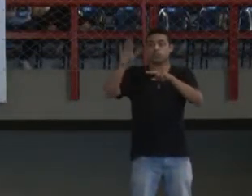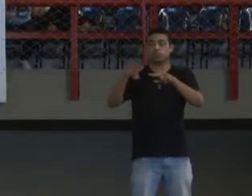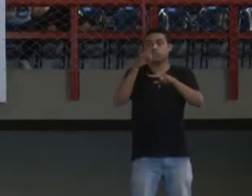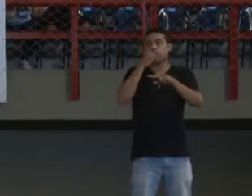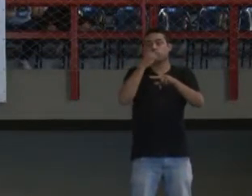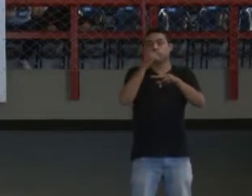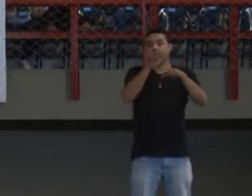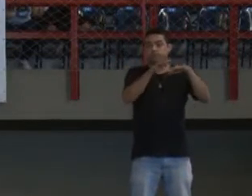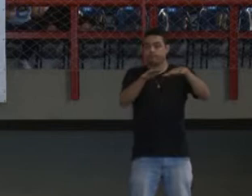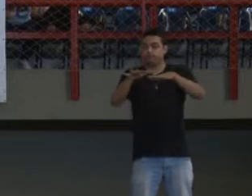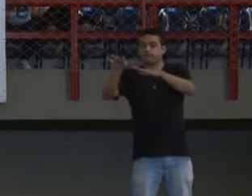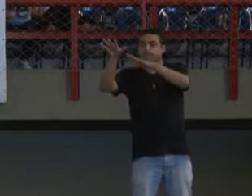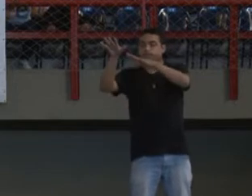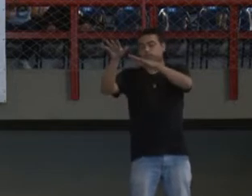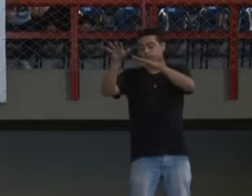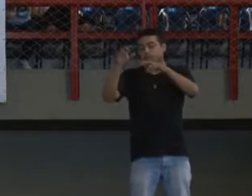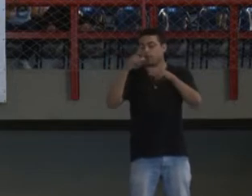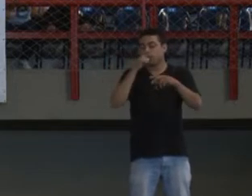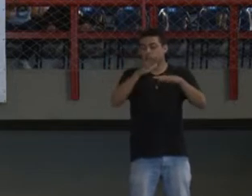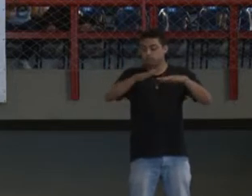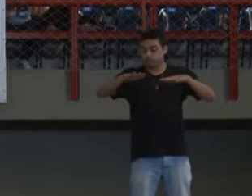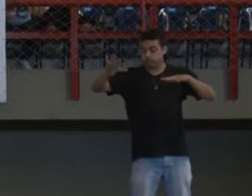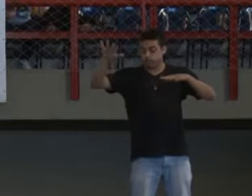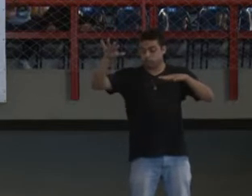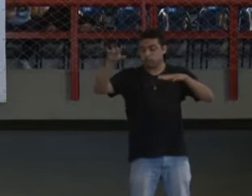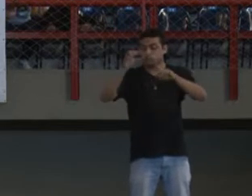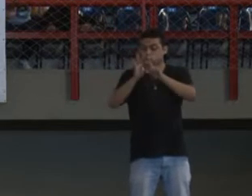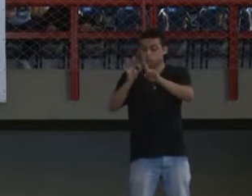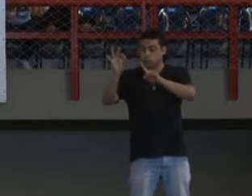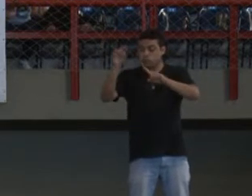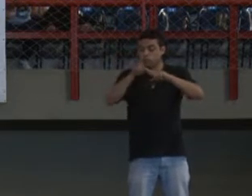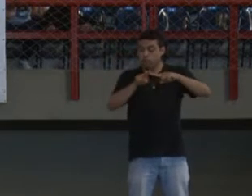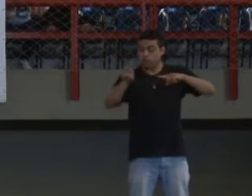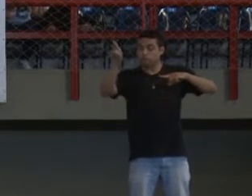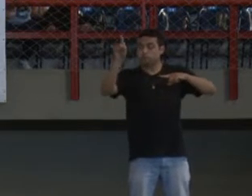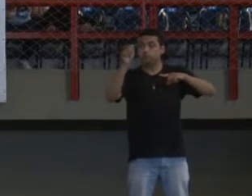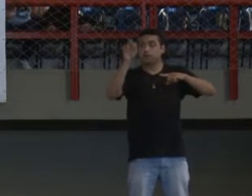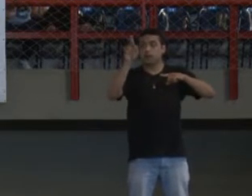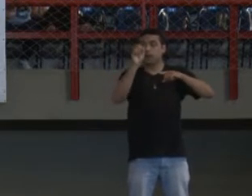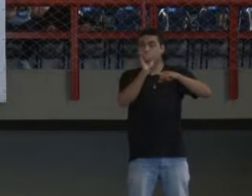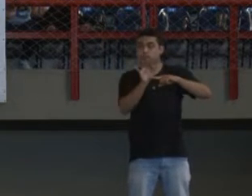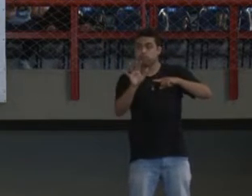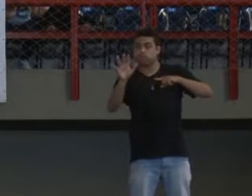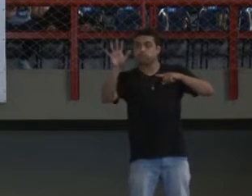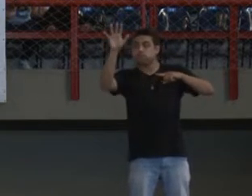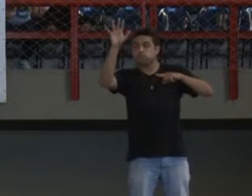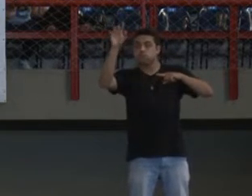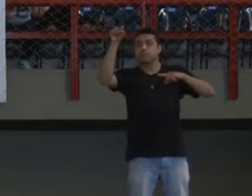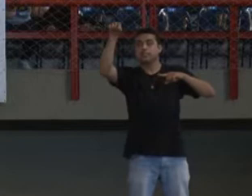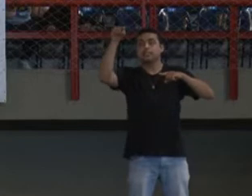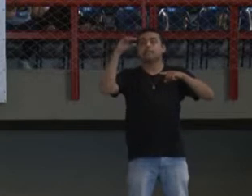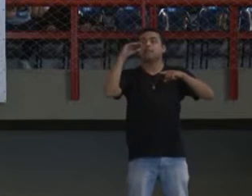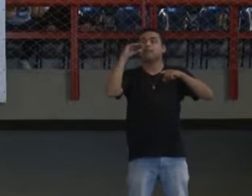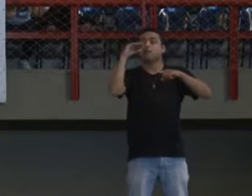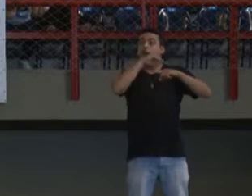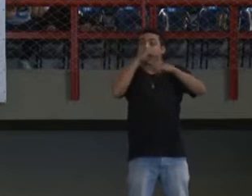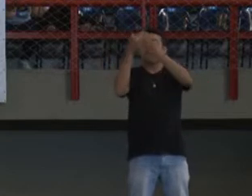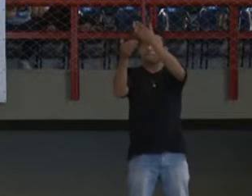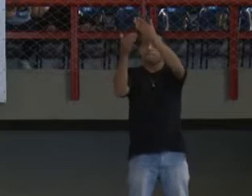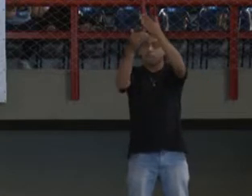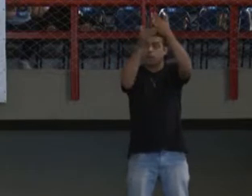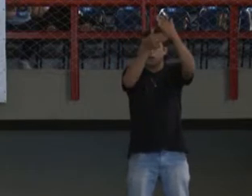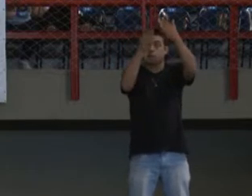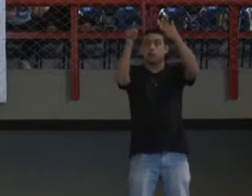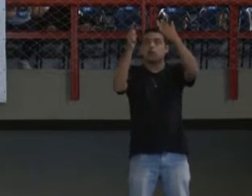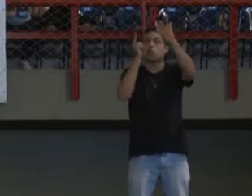ascendente. Perfeito? Quando o ar sobe, vai para as altas camadas, ele perde calor e vai se